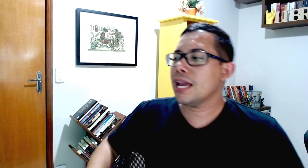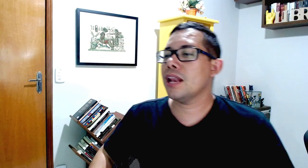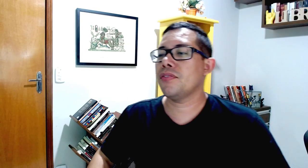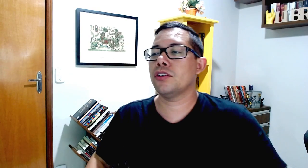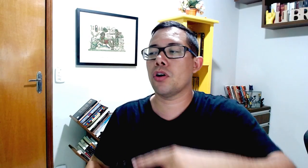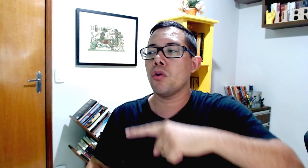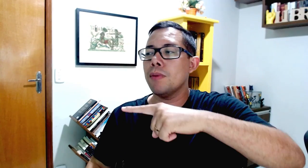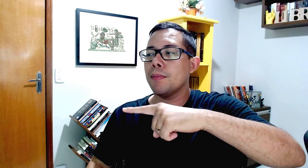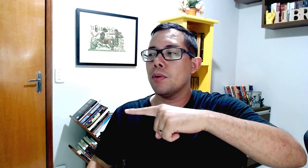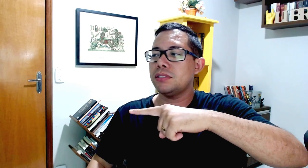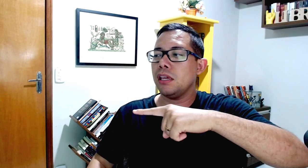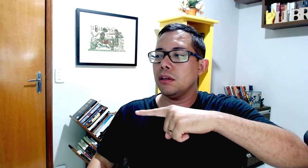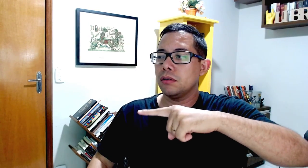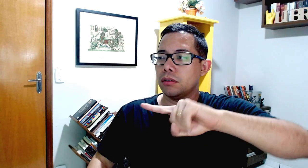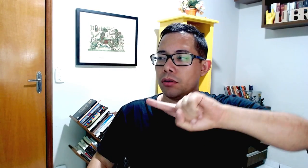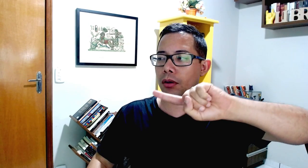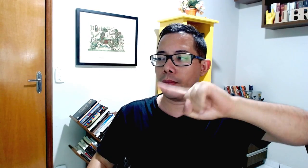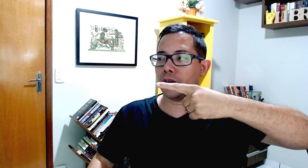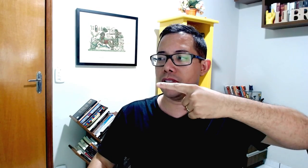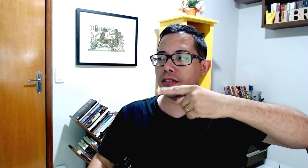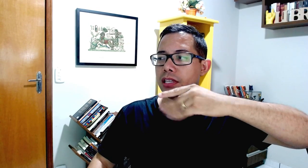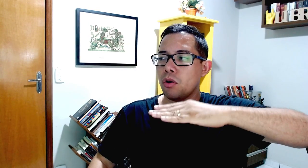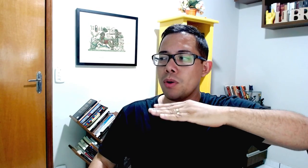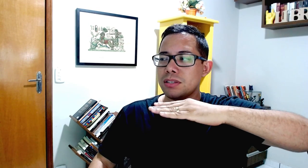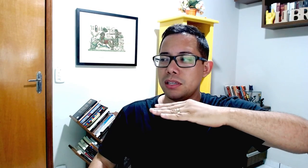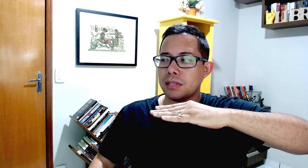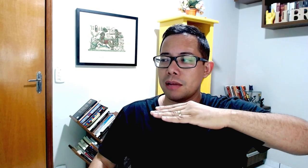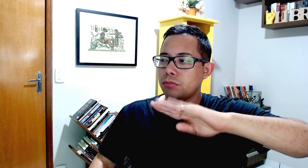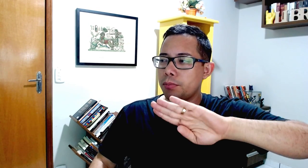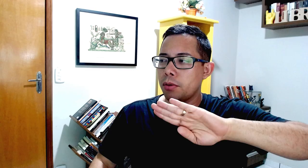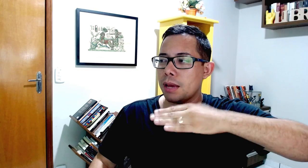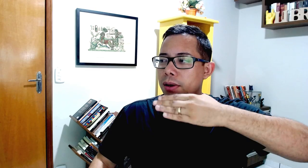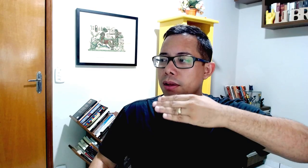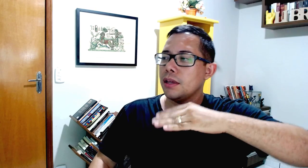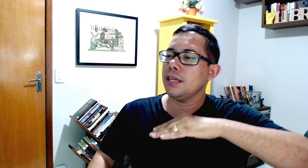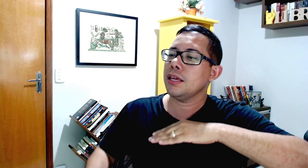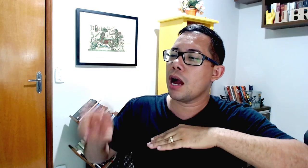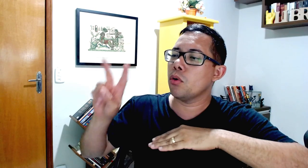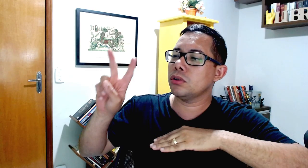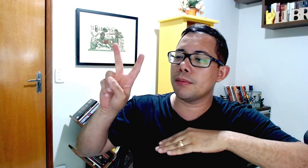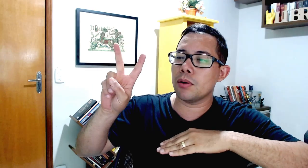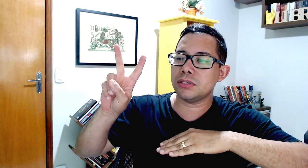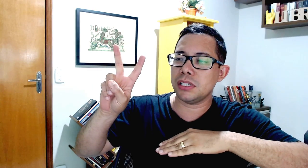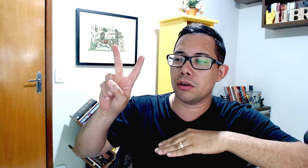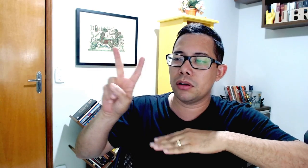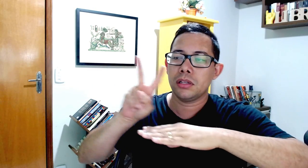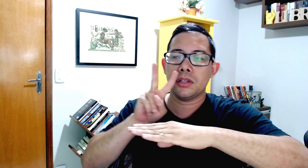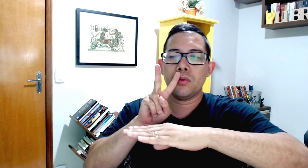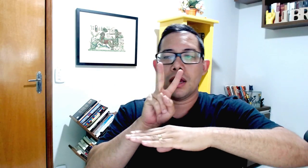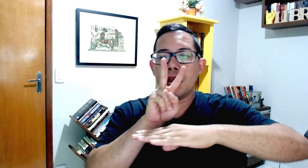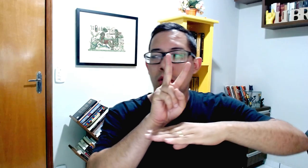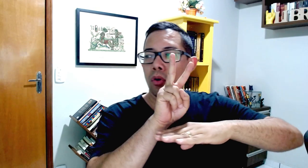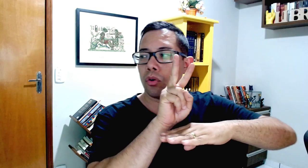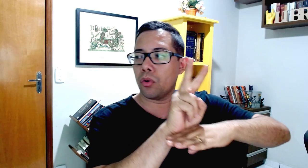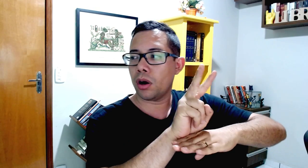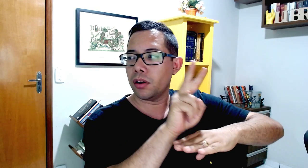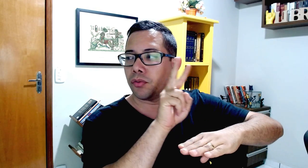e ela fez alguma mostrem ó pode ser assim ou assim tá tem problema e a outra mão assim ó então ela colocou